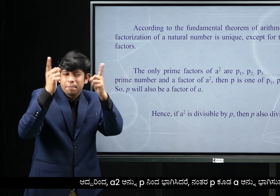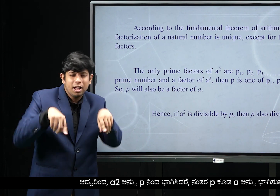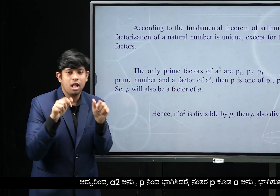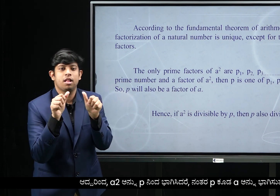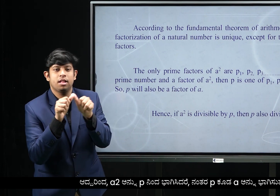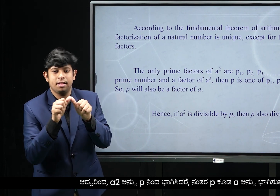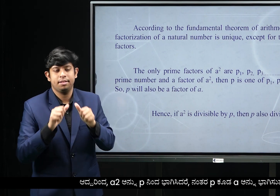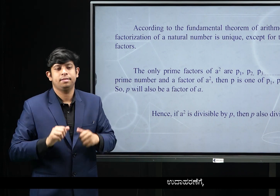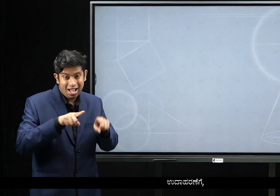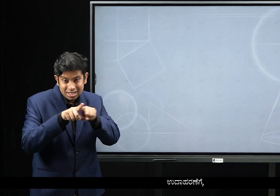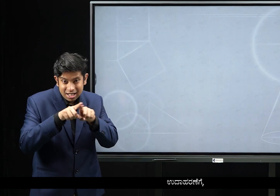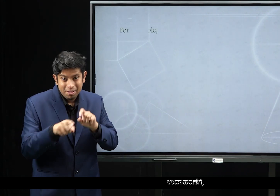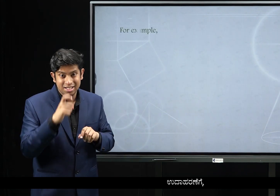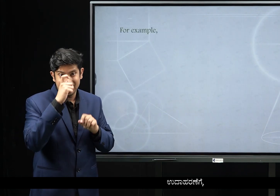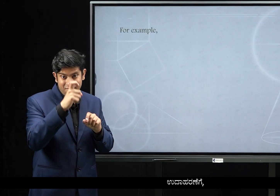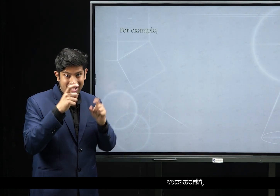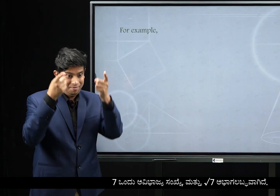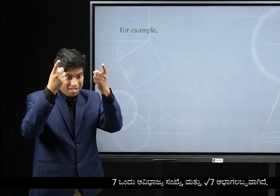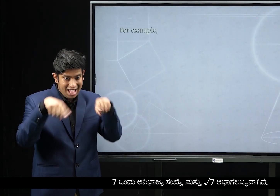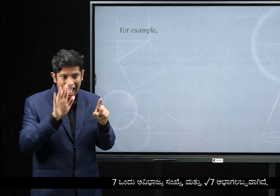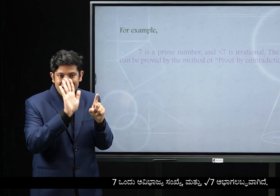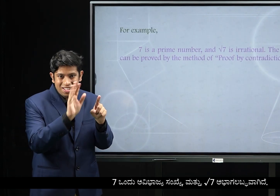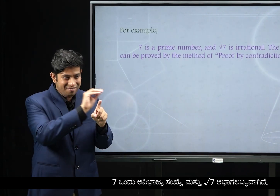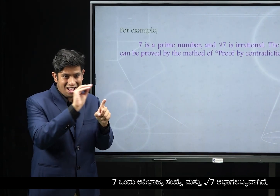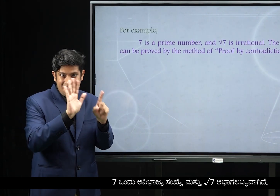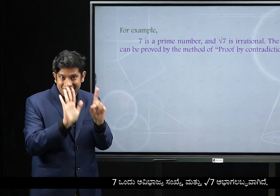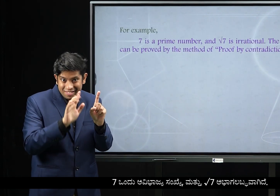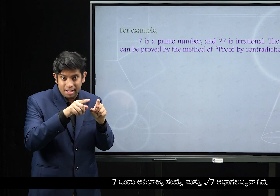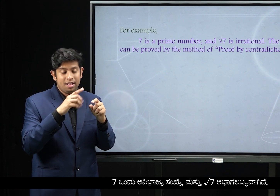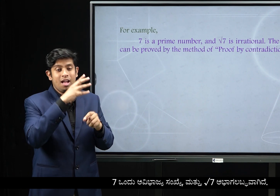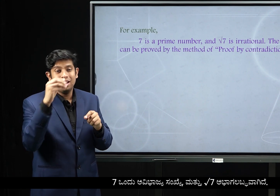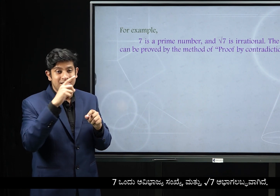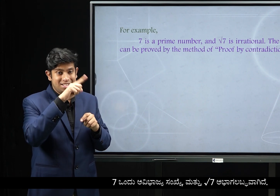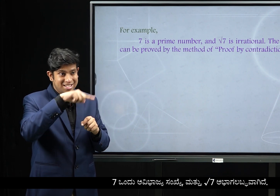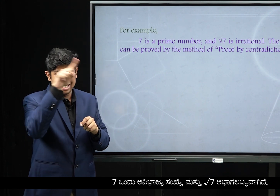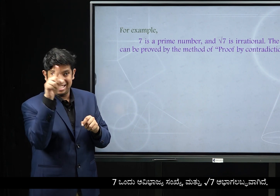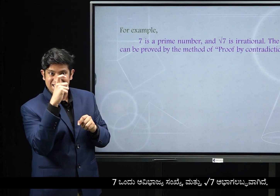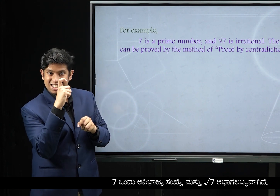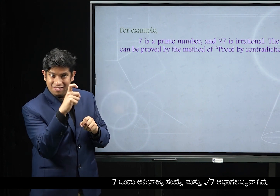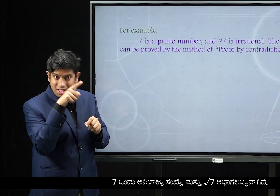ಅನ್ನು ಭಾಗಿಸುತ್ತದೆ. ಉದಾಹರಣೆಗೆ 7 ಒಂದು ಅವಿಭಾಜ್ಯ ಸಂಖ್ಯೆ ಮತ್ತು ವರ್ಗಮೂಲ